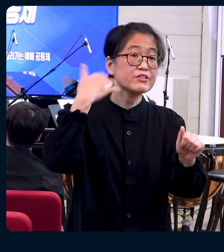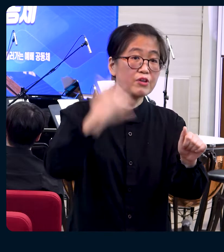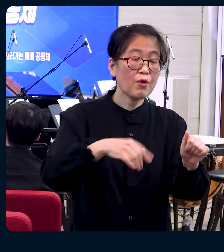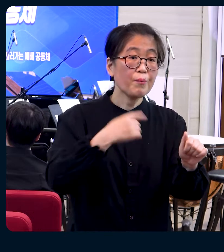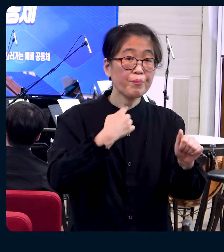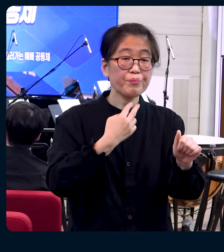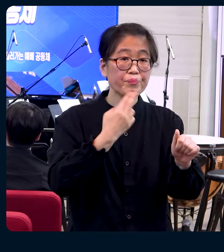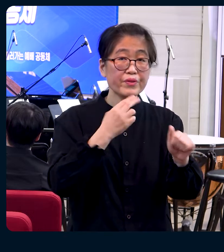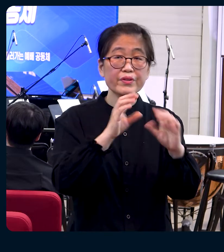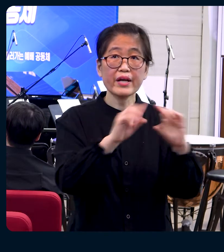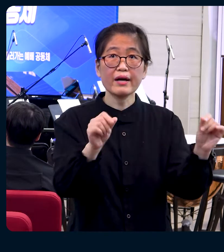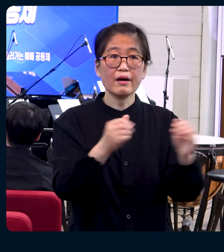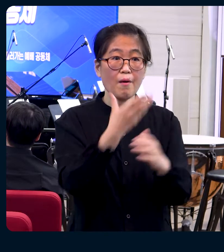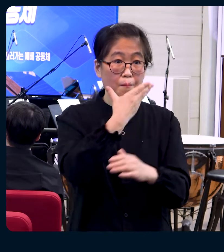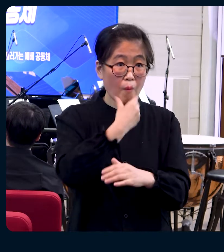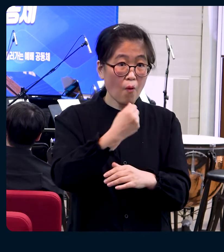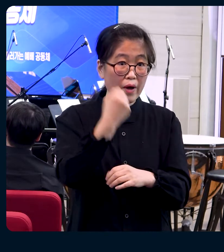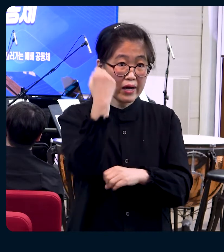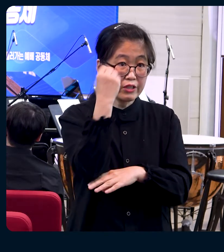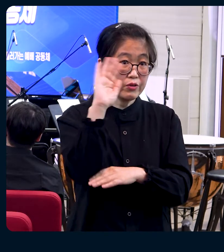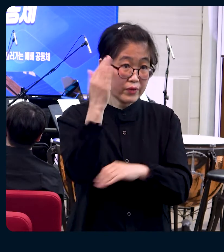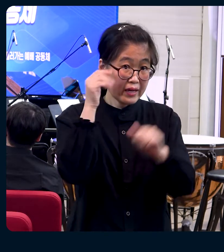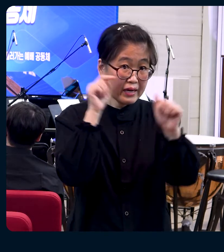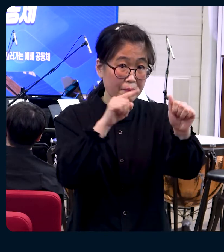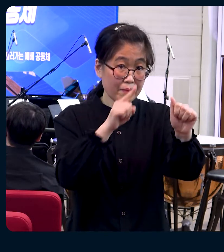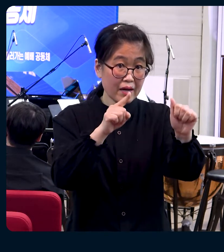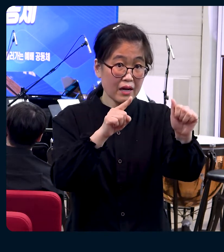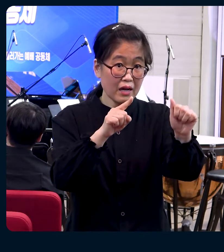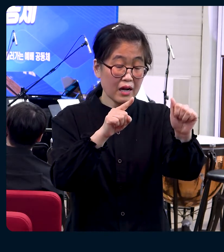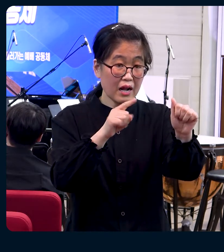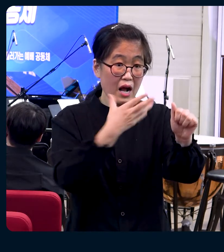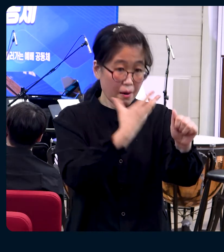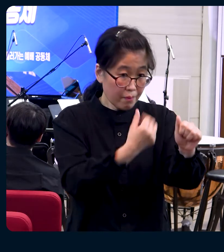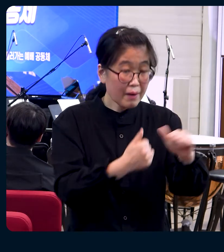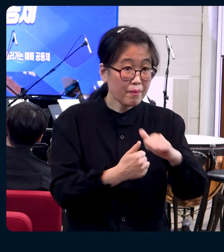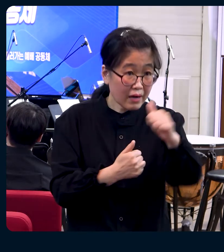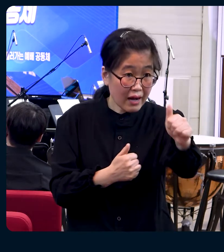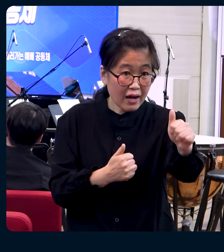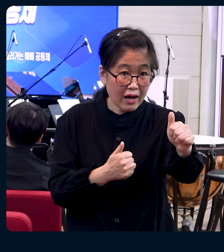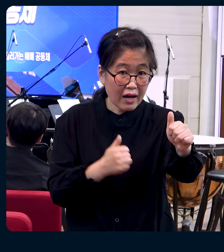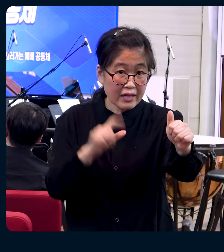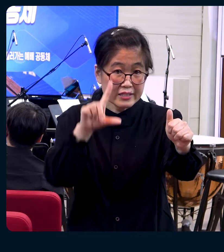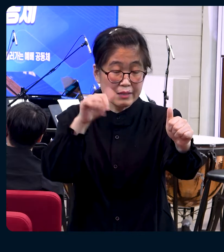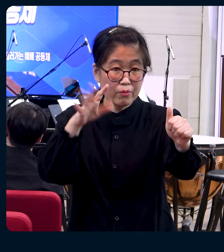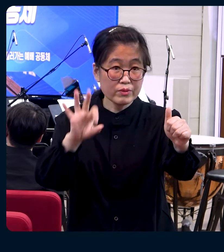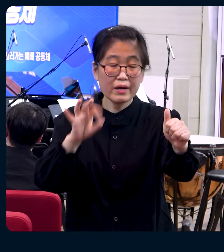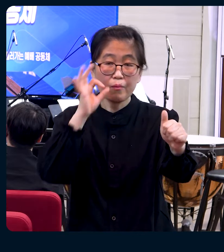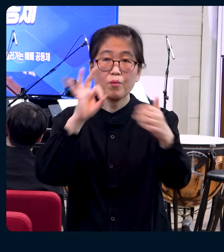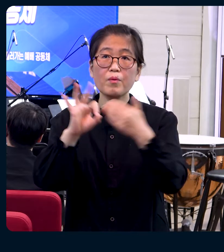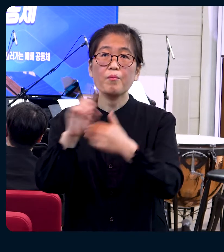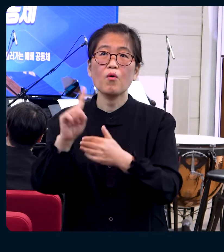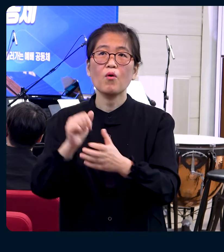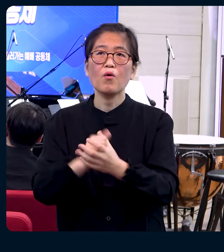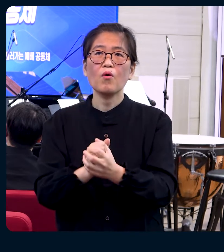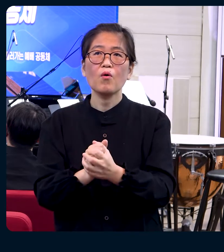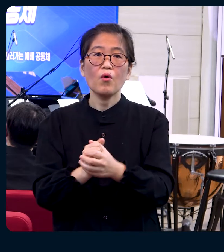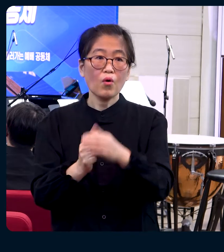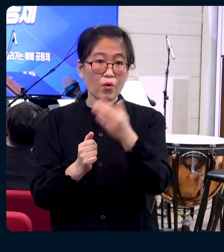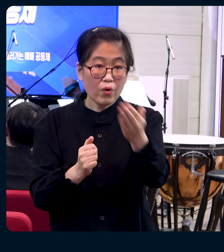이동합니다. 그 땅을 떠날 때 복의 근원이 되라고 말씀하십니다. 갑니다. 그리고 15장에 뭐라고